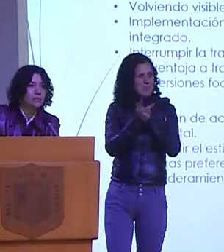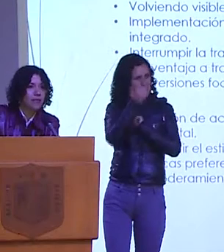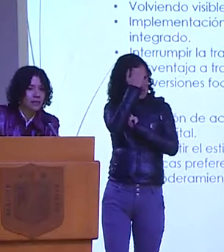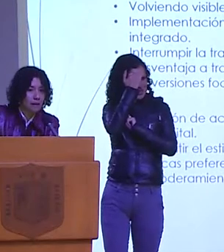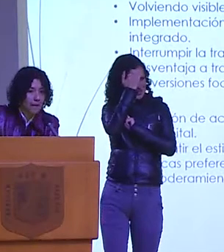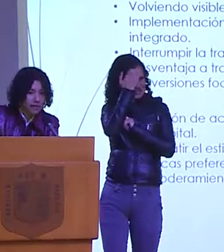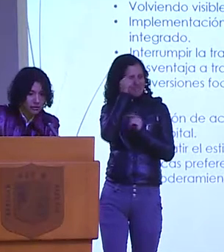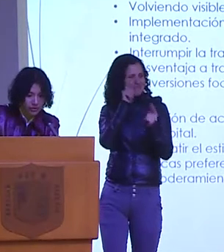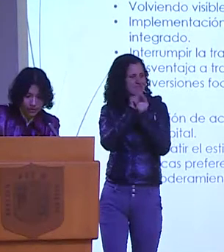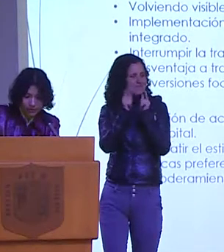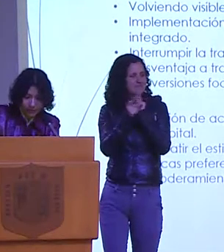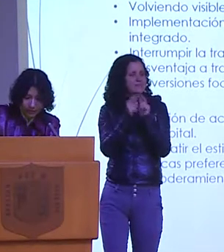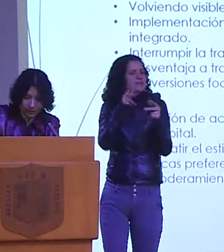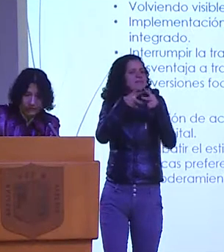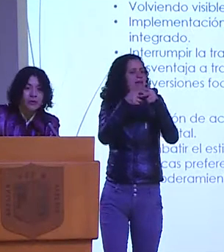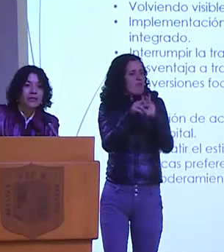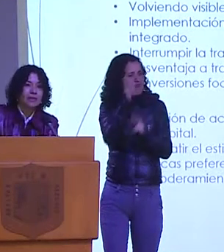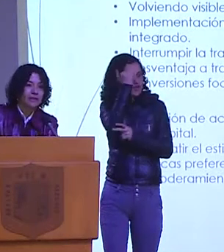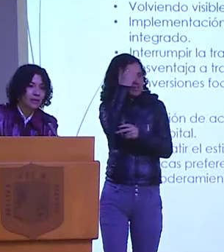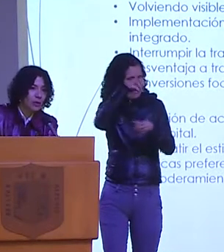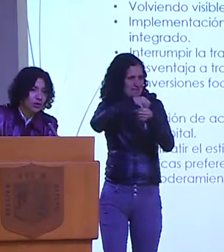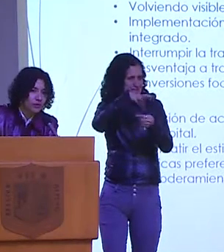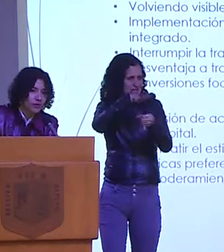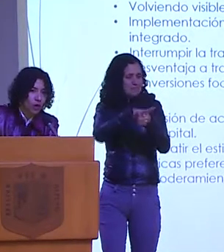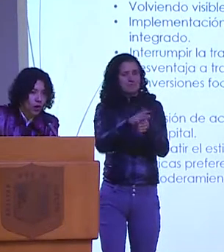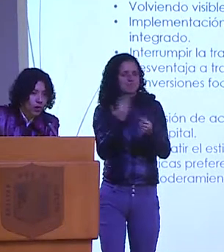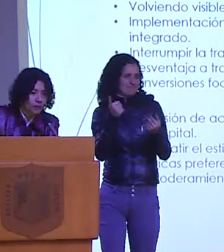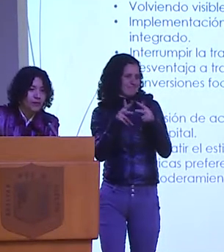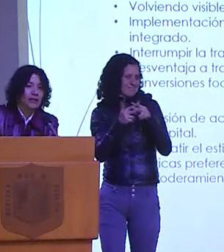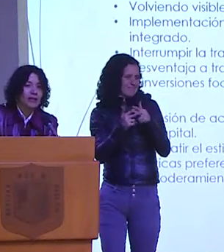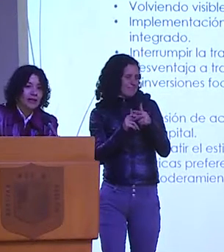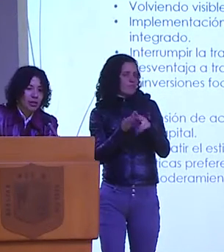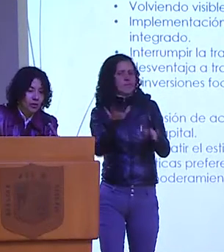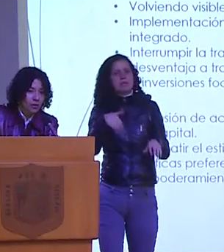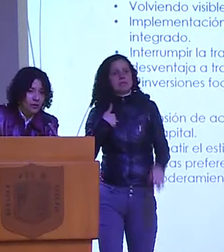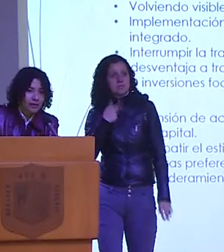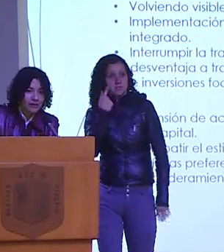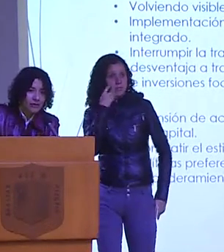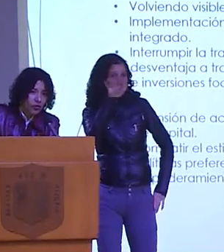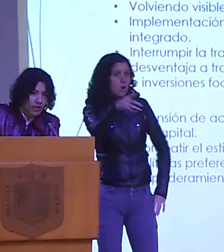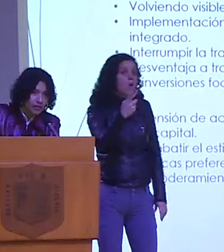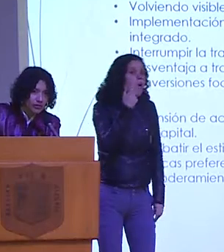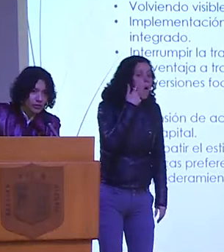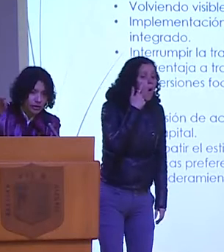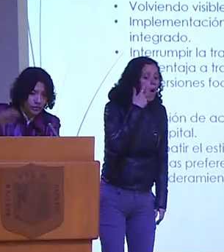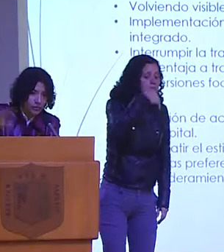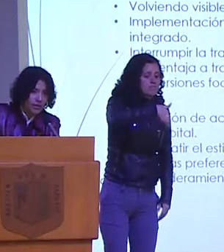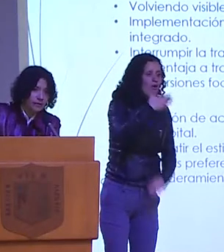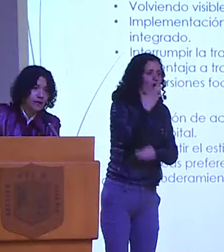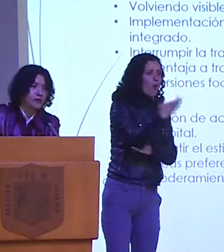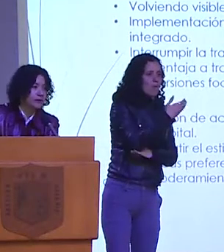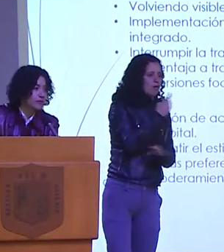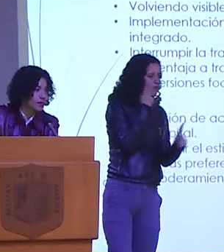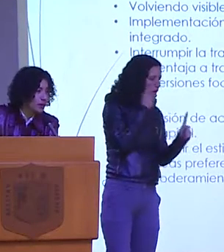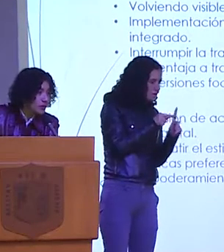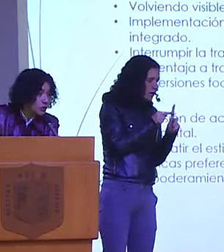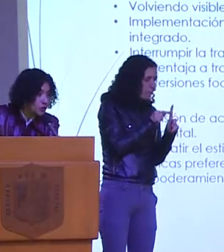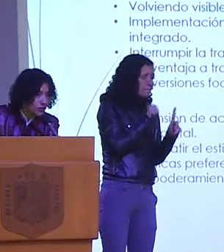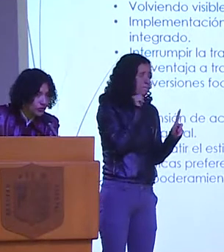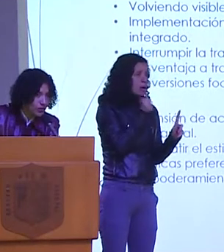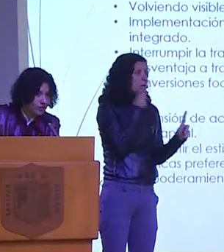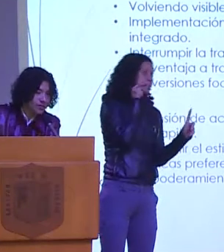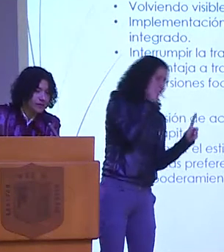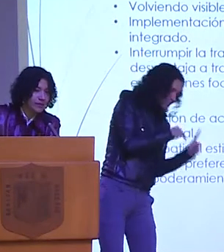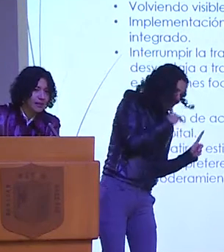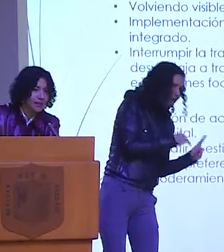haciendo un taller para maestros del distrito y decía, bueno, ojo, en Colombia se focaliza sobre lo focalizado, se habla mucho